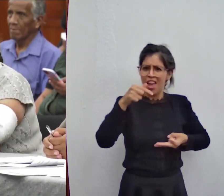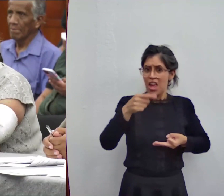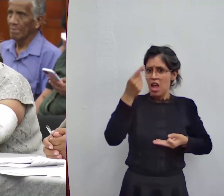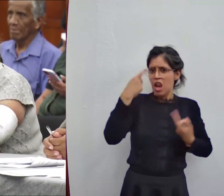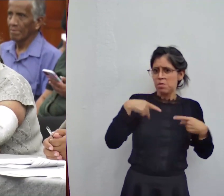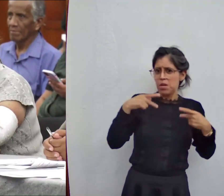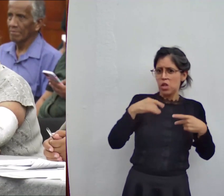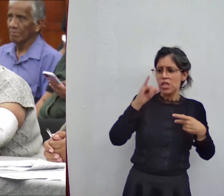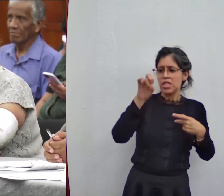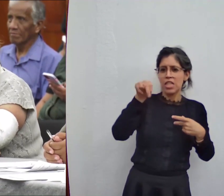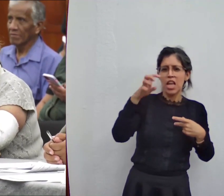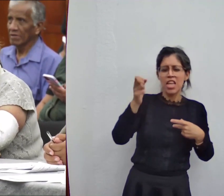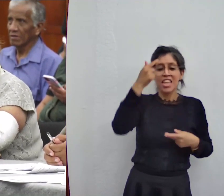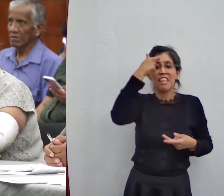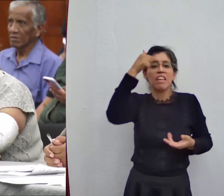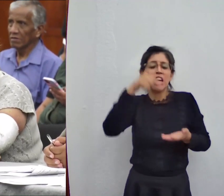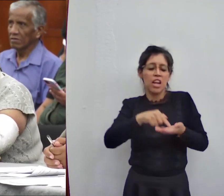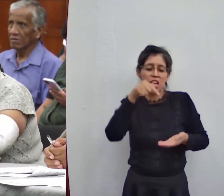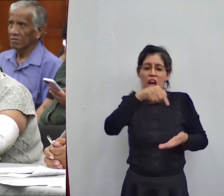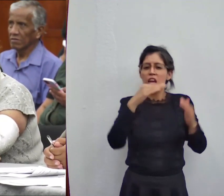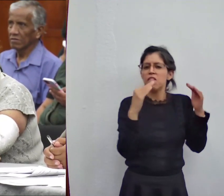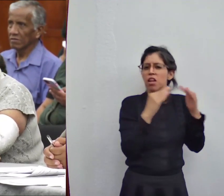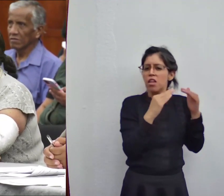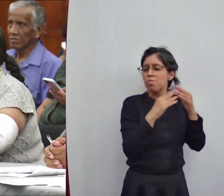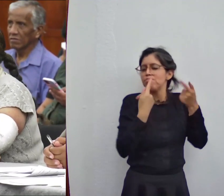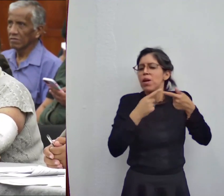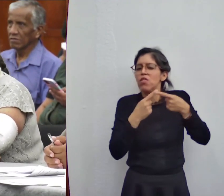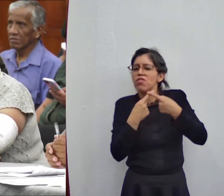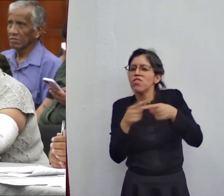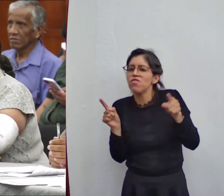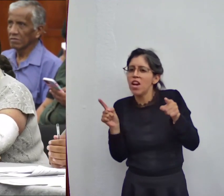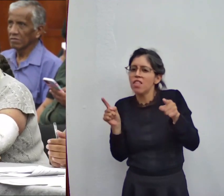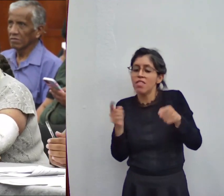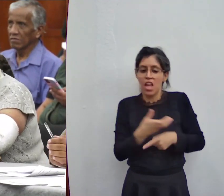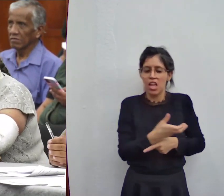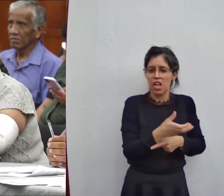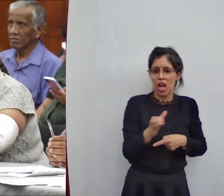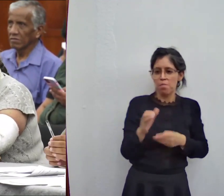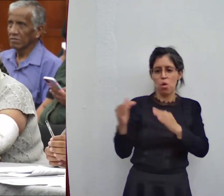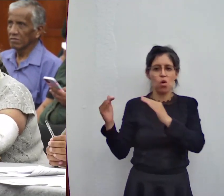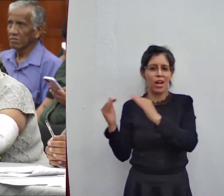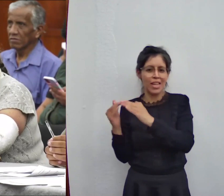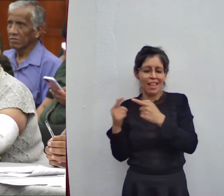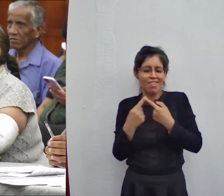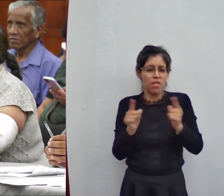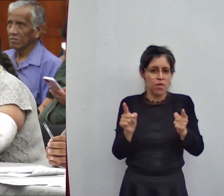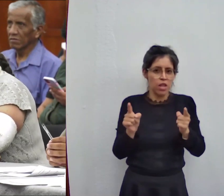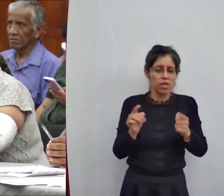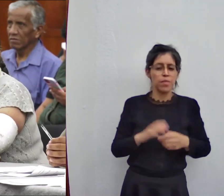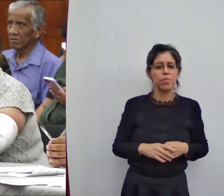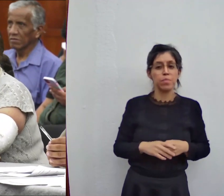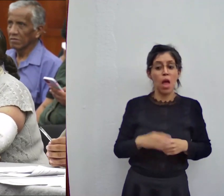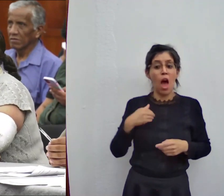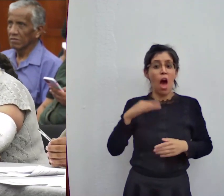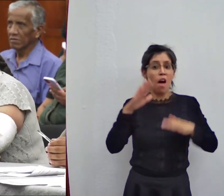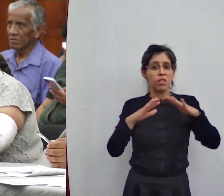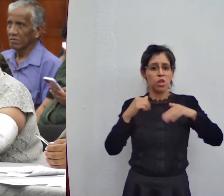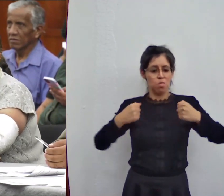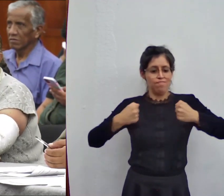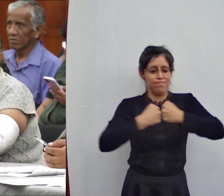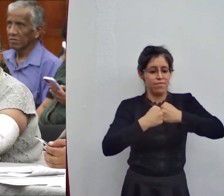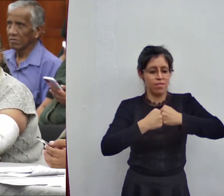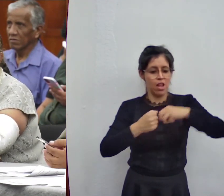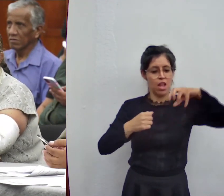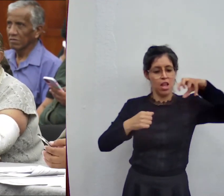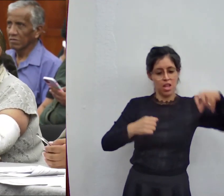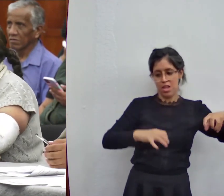en el Estado de México, porque ahora se pertenece a Toluca, no se le pertenece al Moloya de Juárez. Iban a rever quién sembraba y